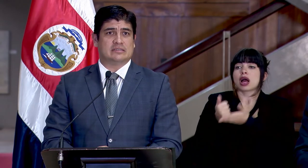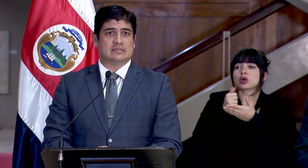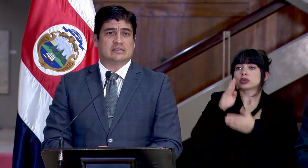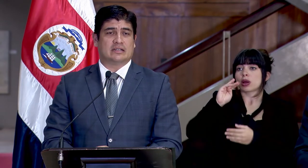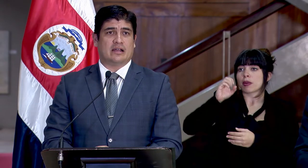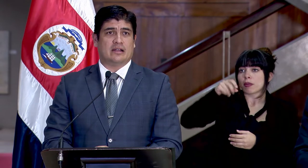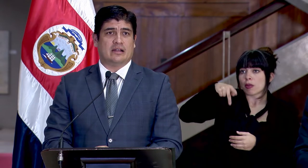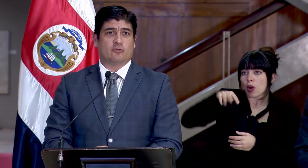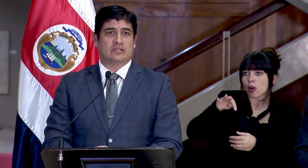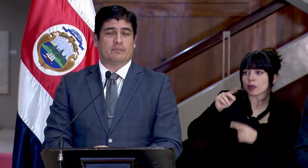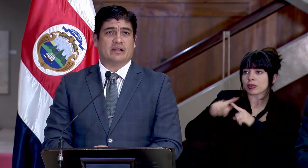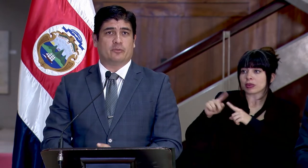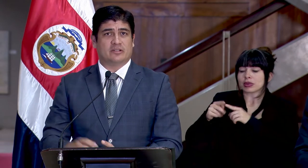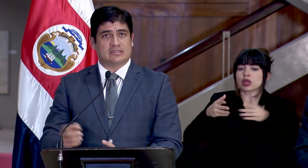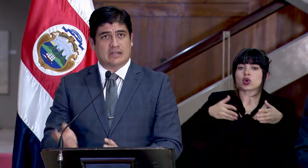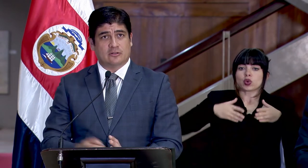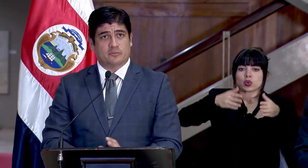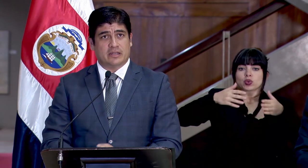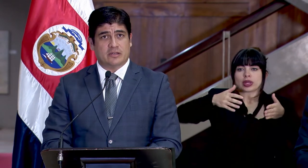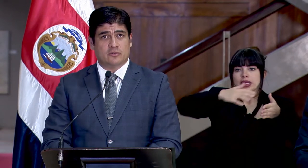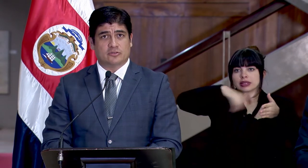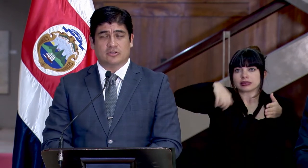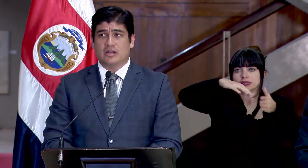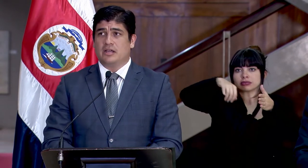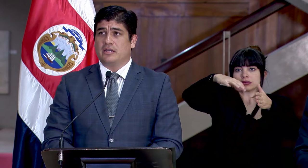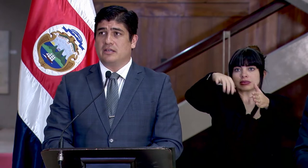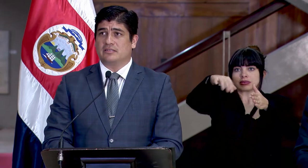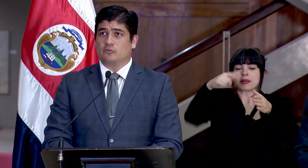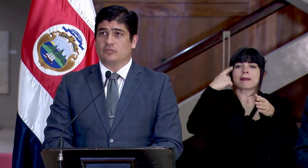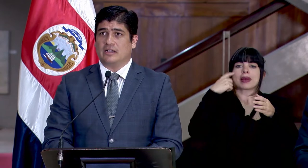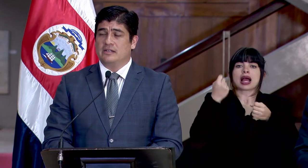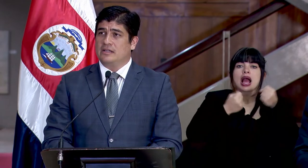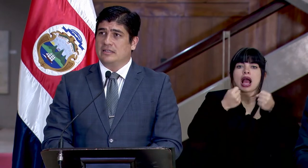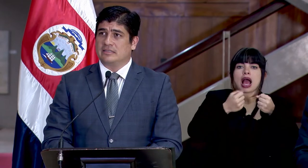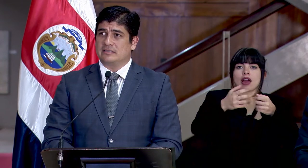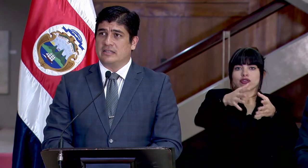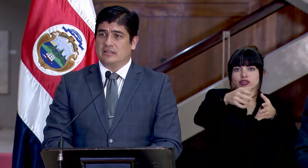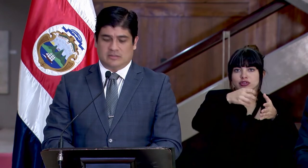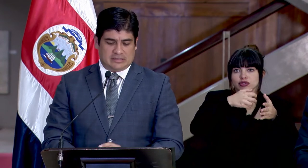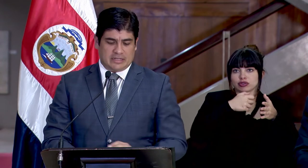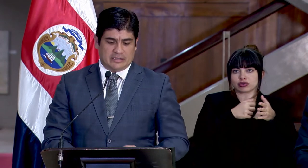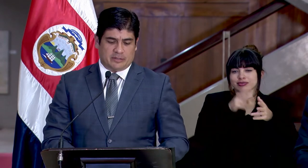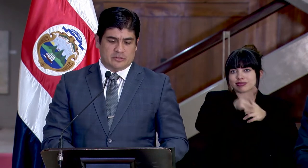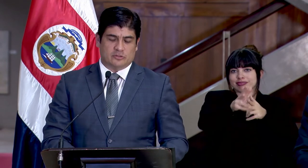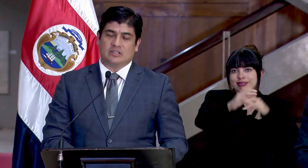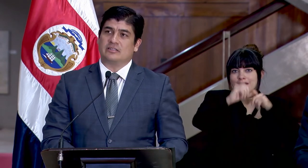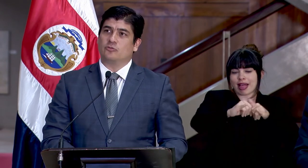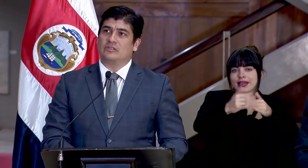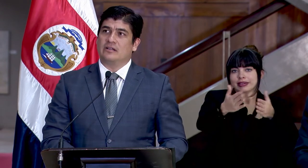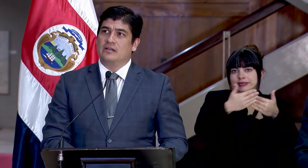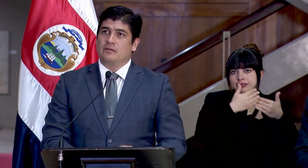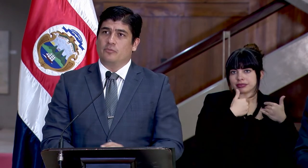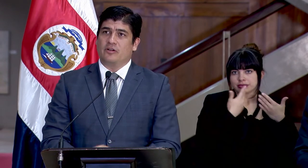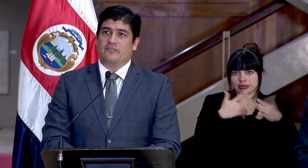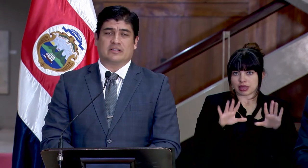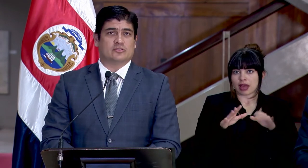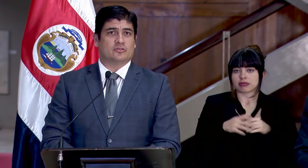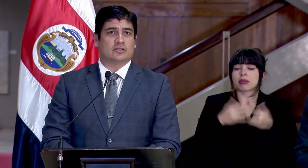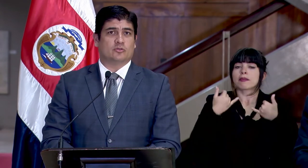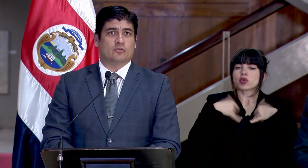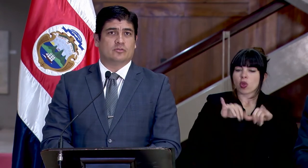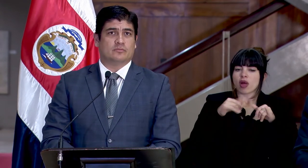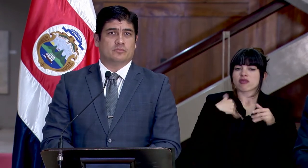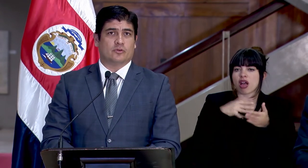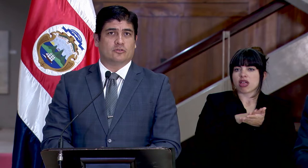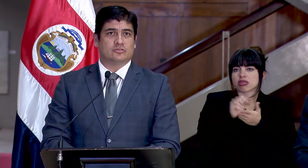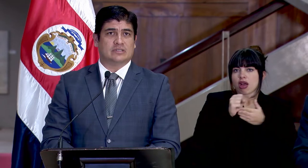otras instancias la ruta para poder sacar los vehículos. Esa ruta sigue la intervención de esa ruta por la afectación